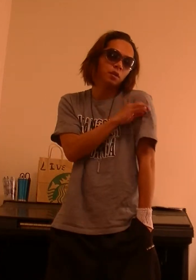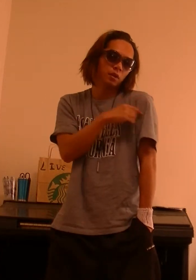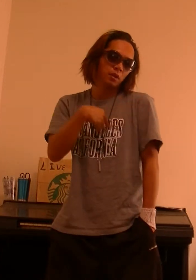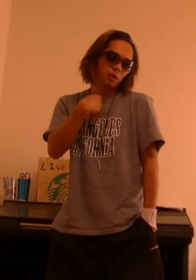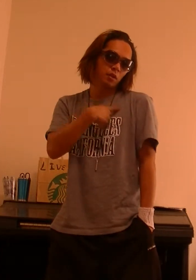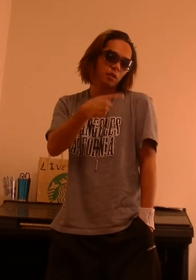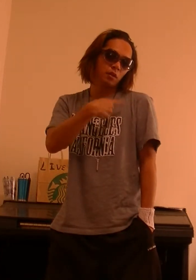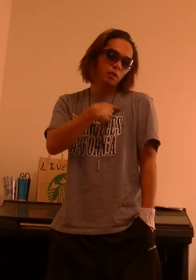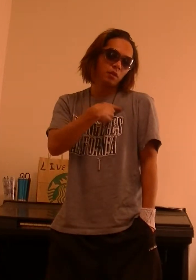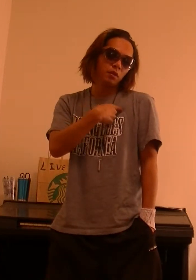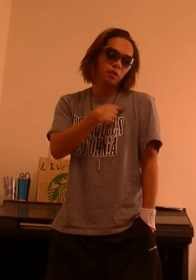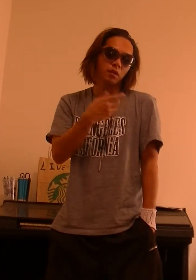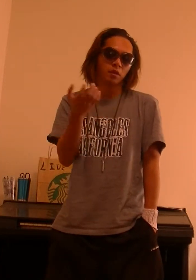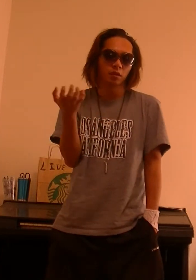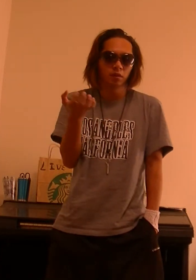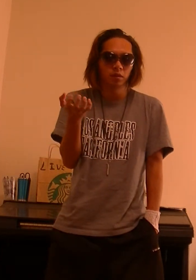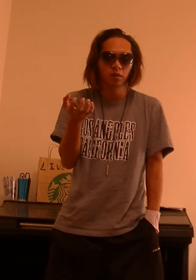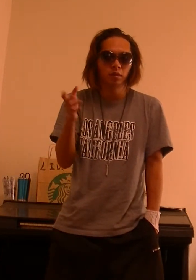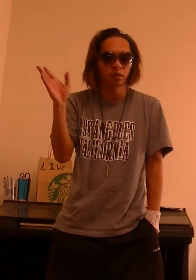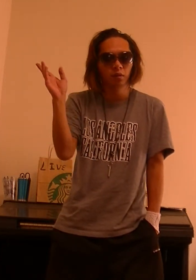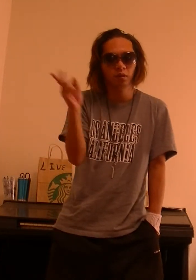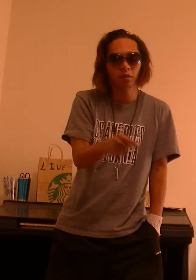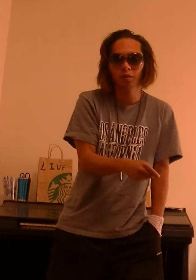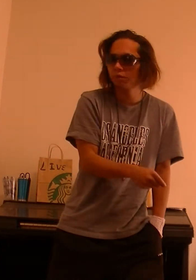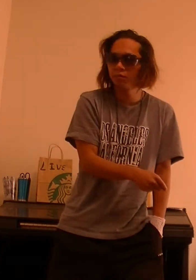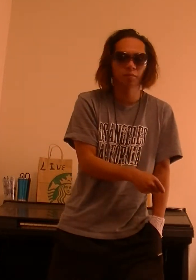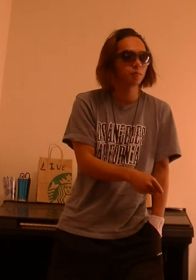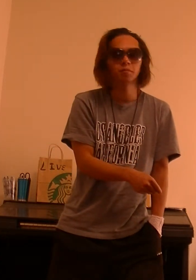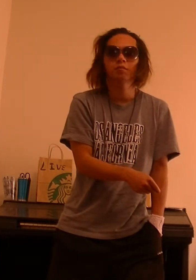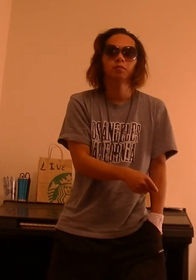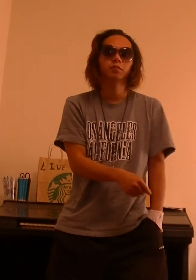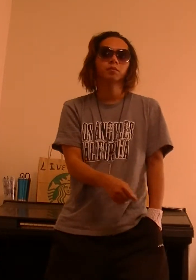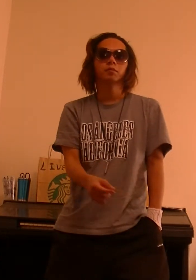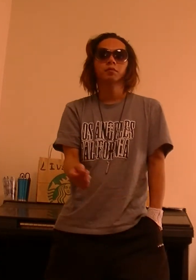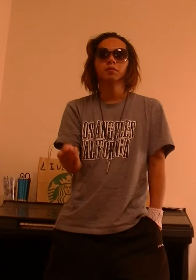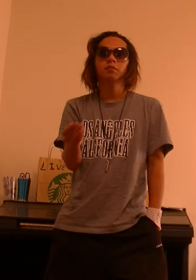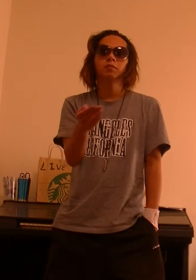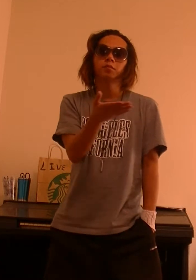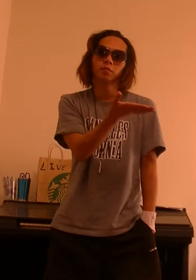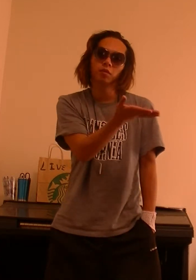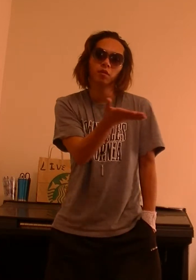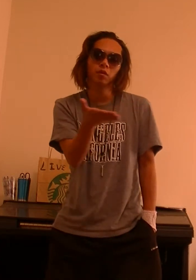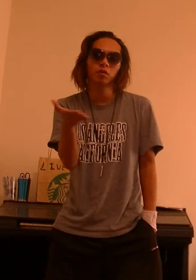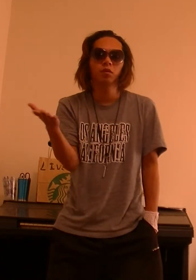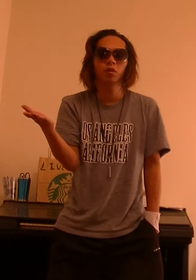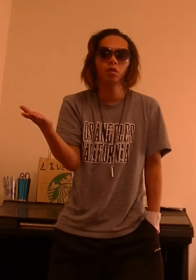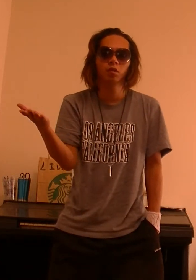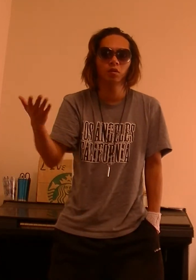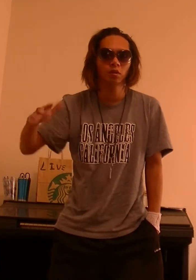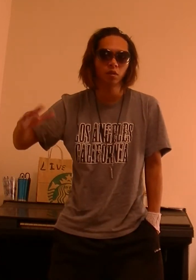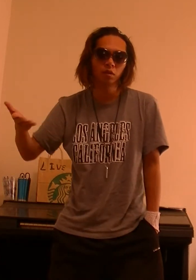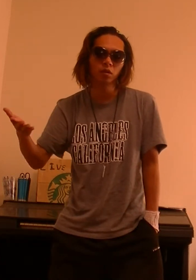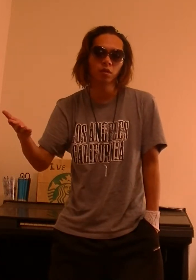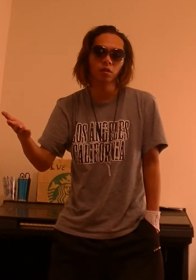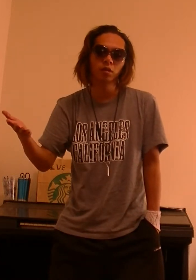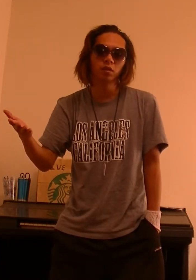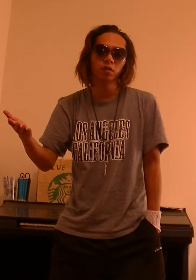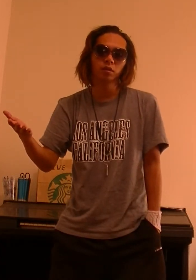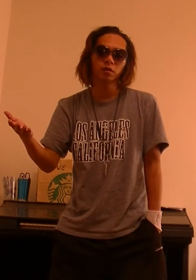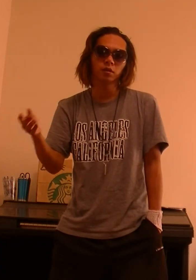傷は消えなくてもなくしたもの探しに